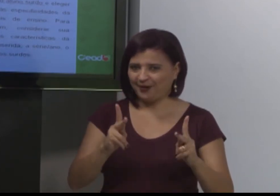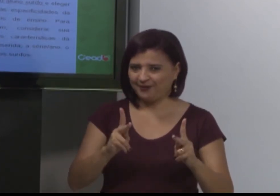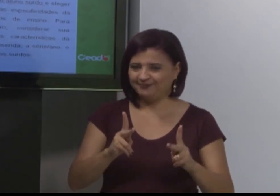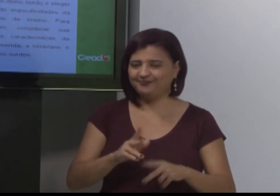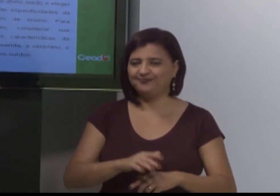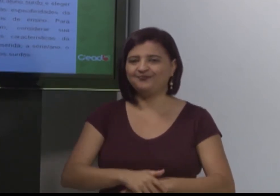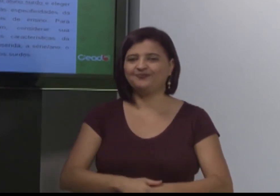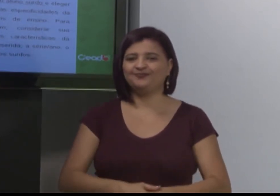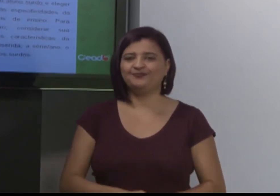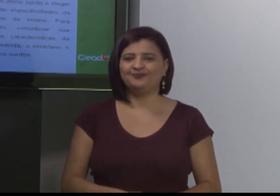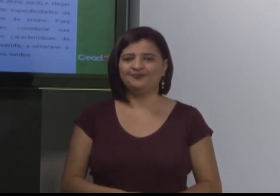ok?